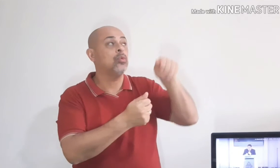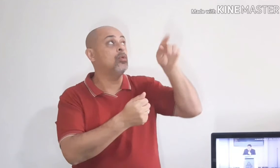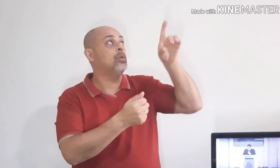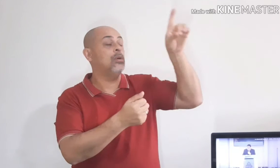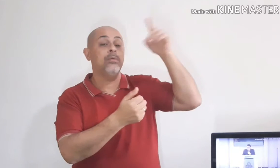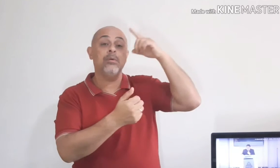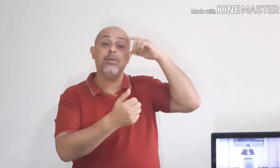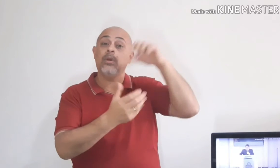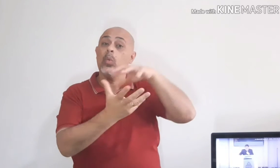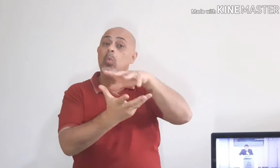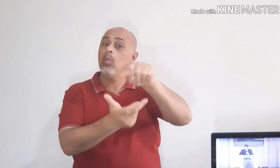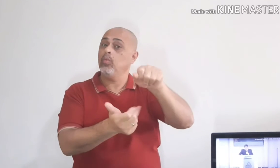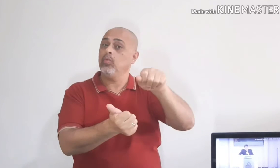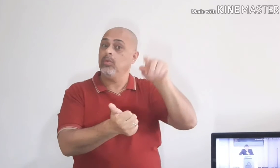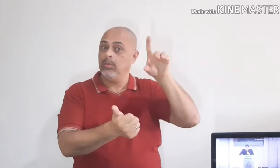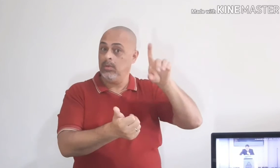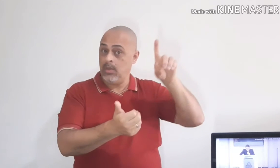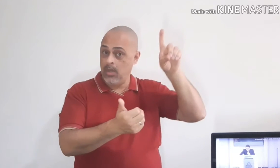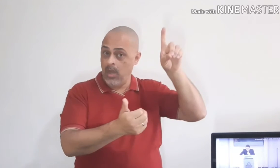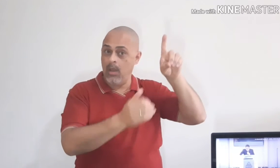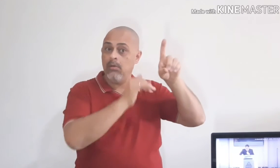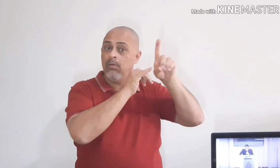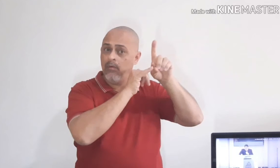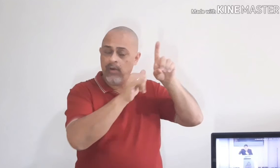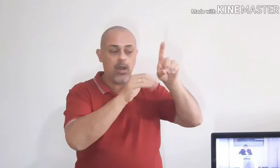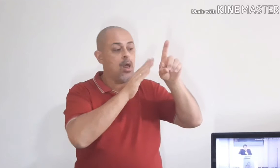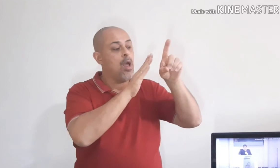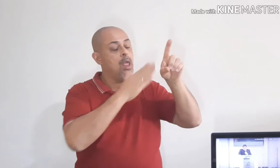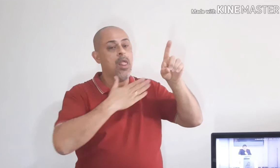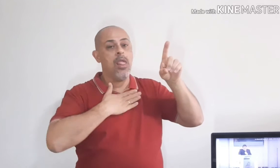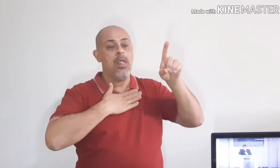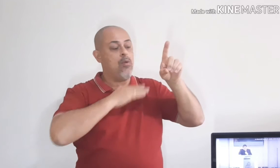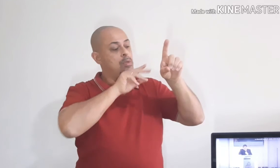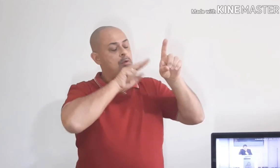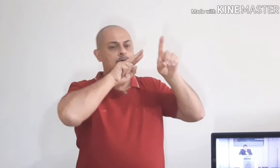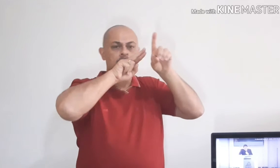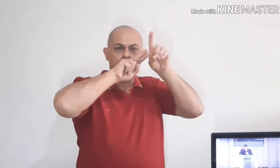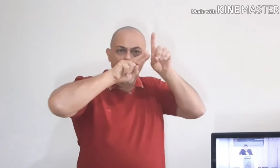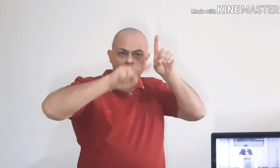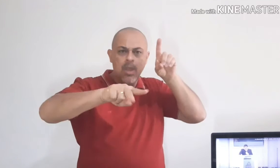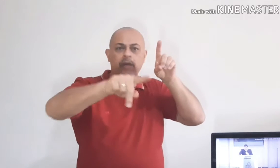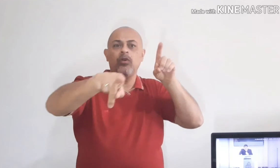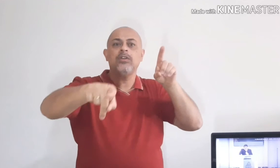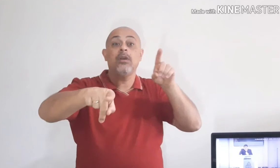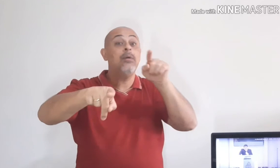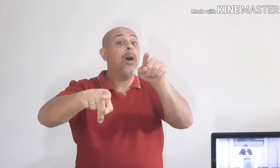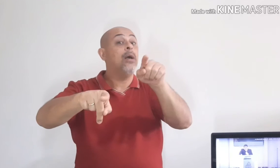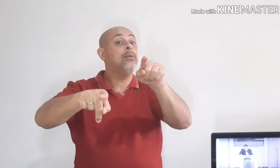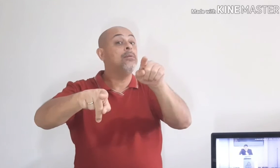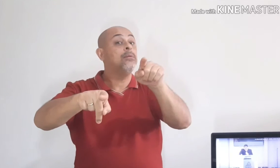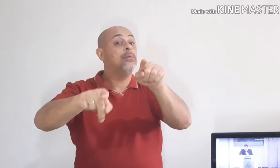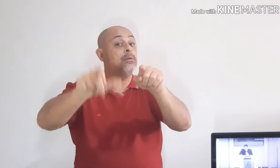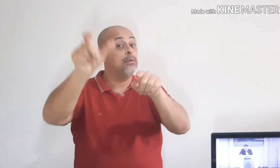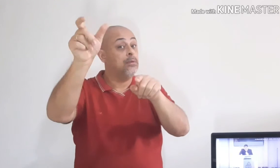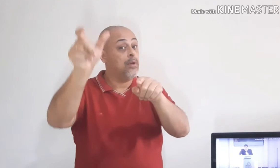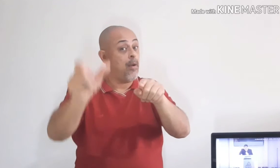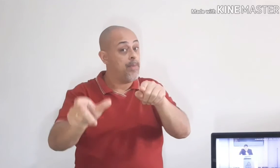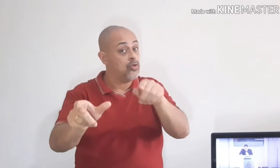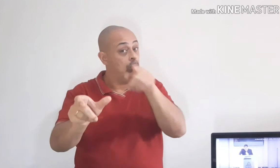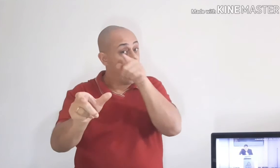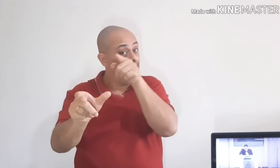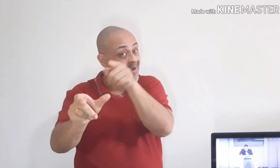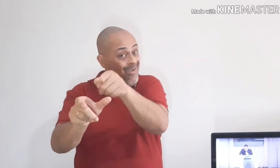eu olharei, diz o Senhor, mas o homem para quem olharei é este, o